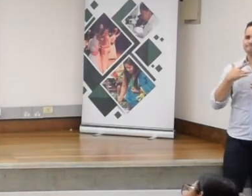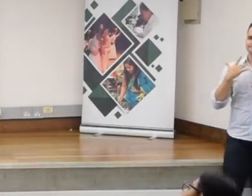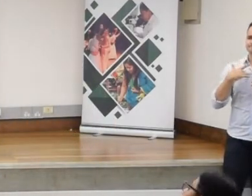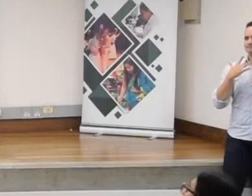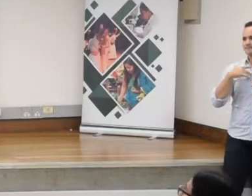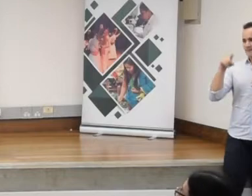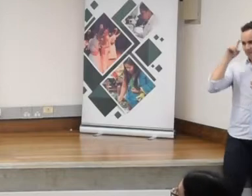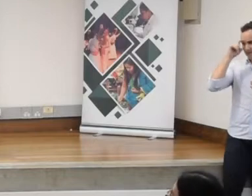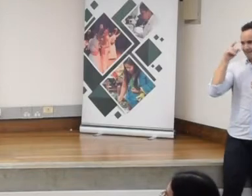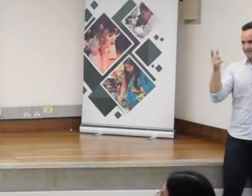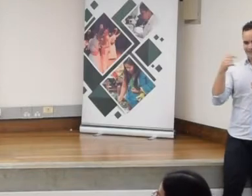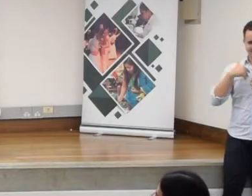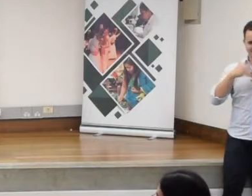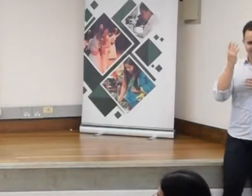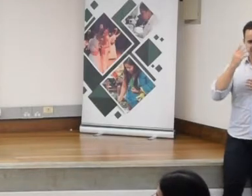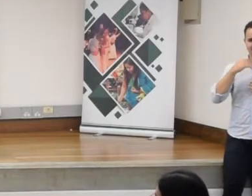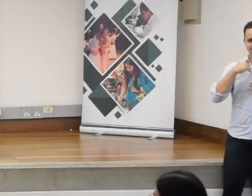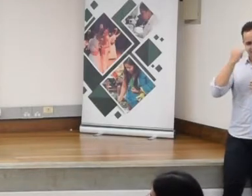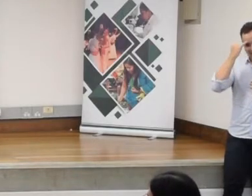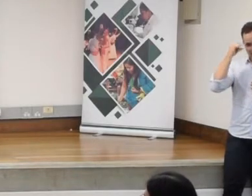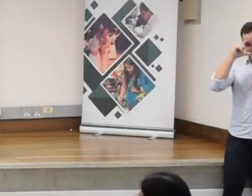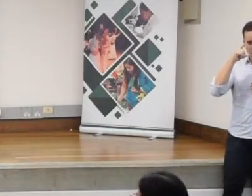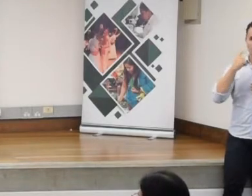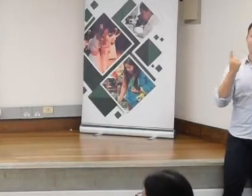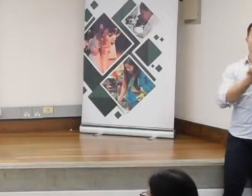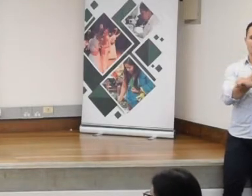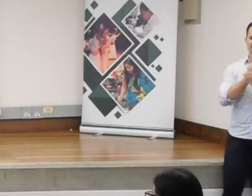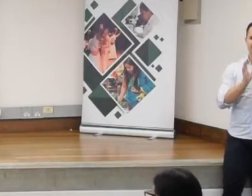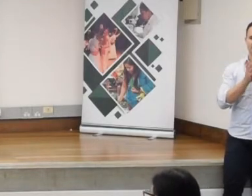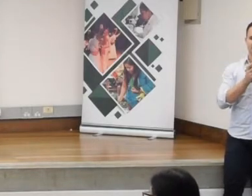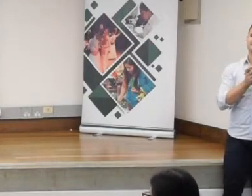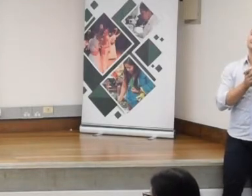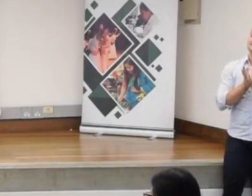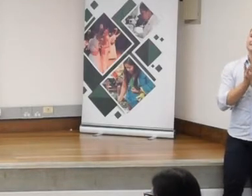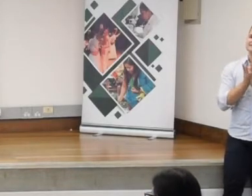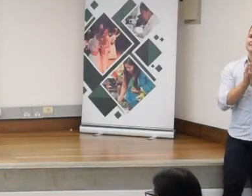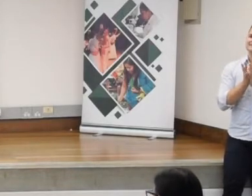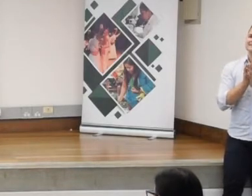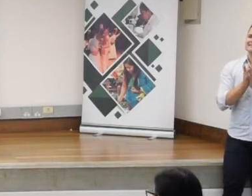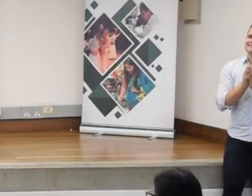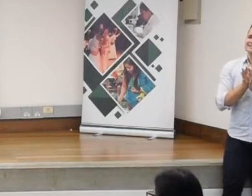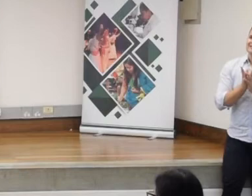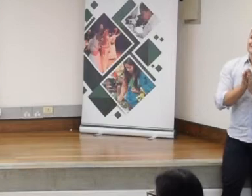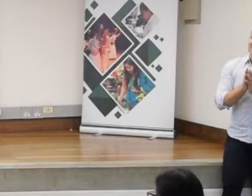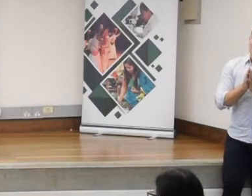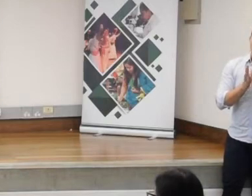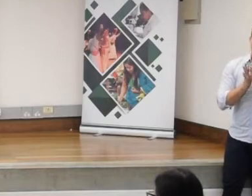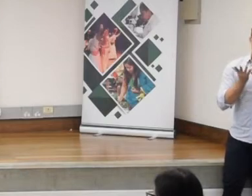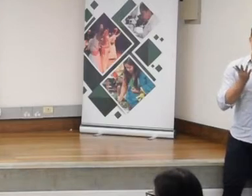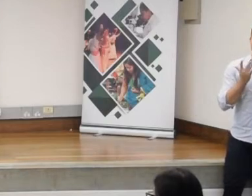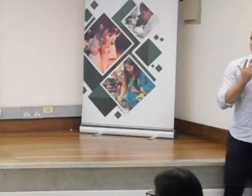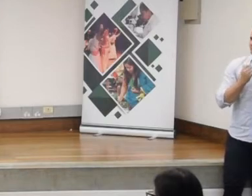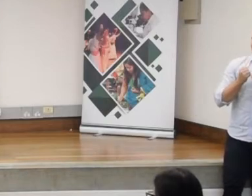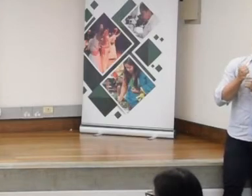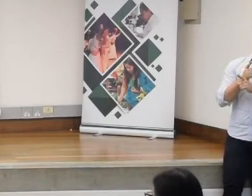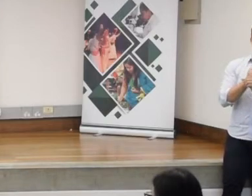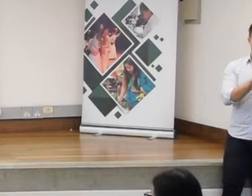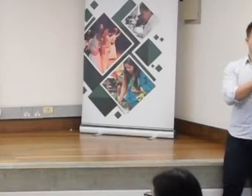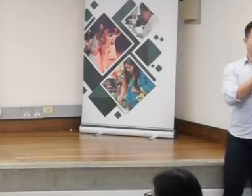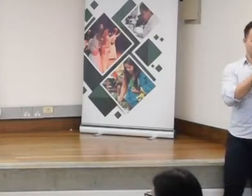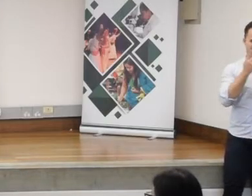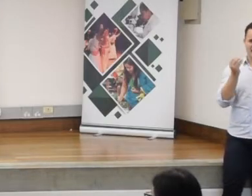Marta comienza y nos cita una reunión de 1 hora y nos dice, pero yo no sabía en qué momento se generó todo eso,